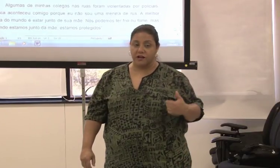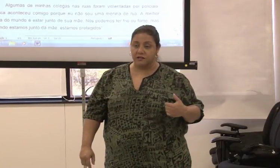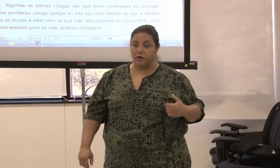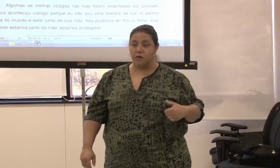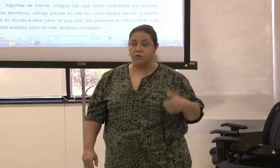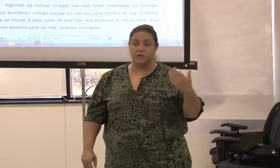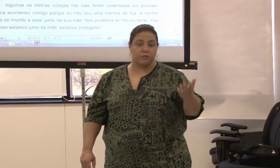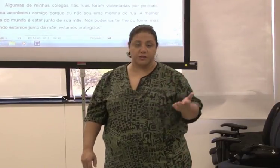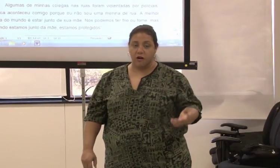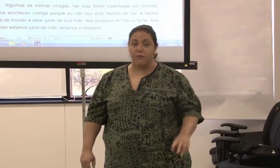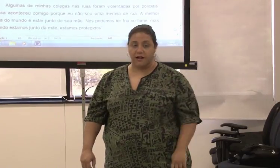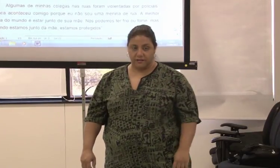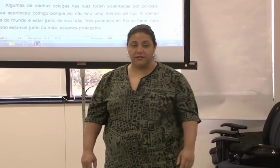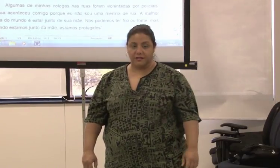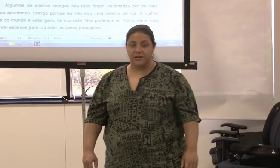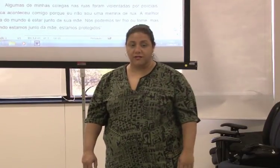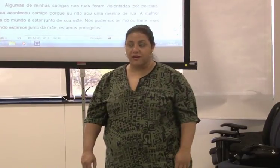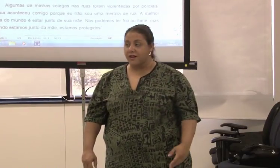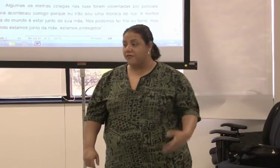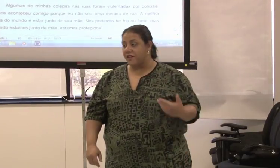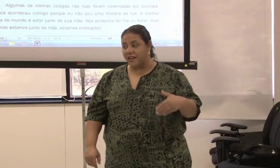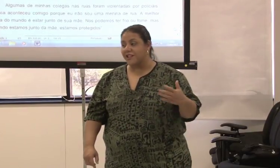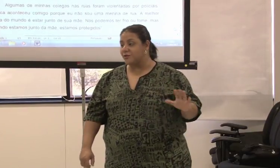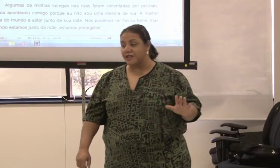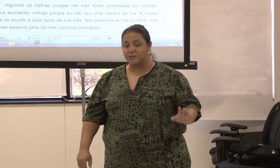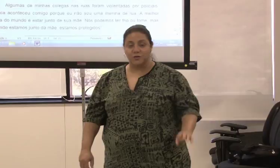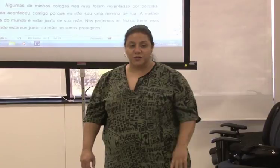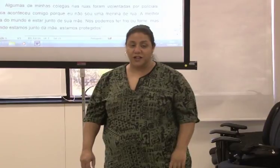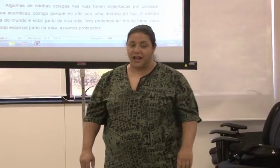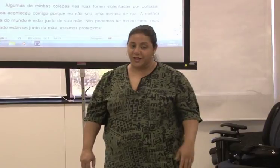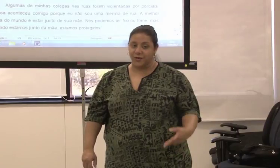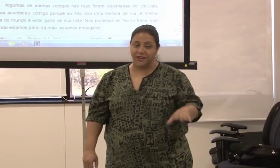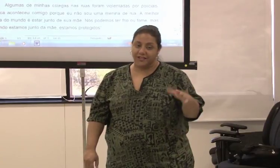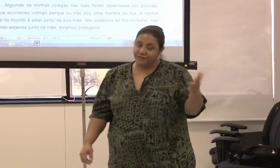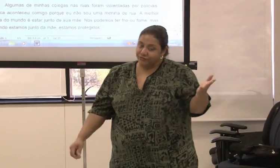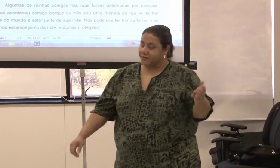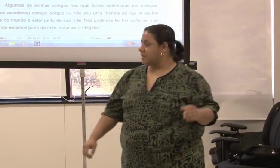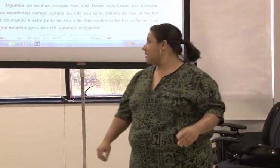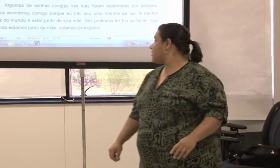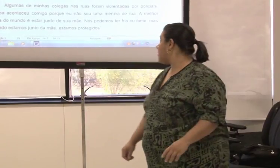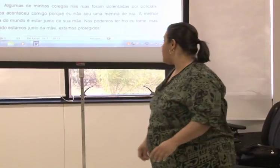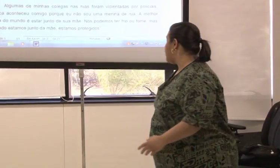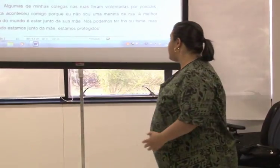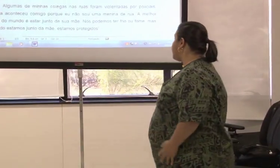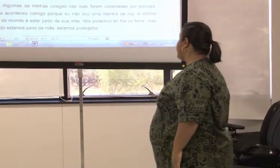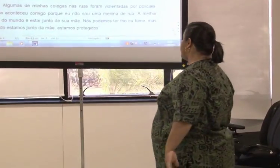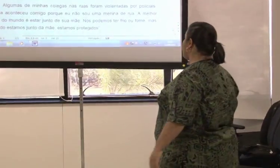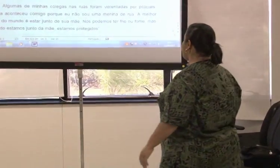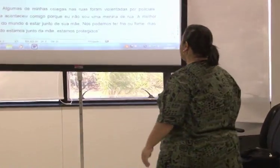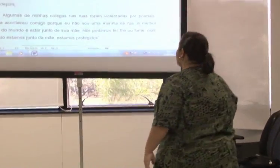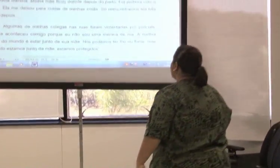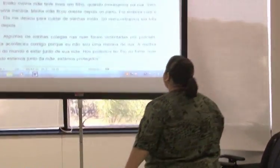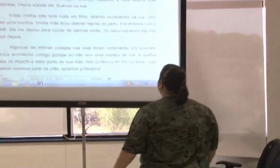5 minutos e depois acalmar, entendeu? Tem que entrar os 3 minutos direto. Que é uma merda, né?